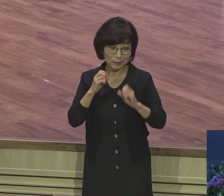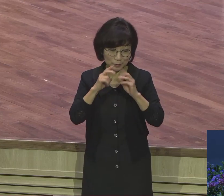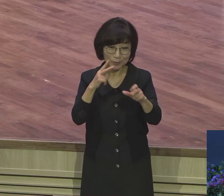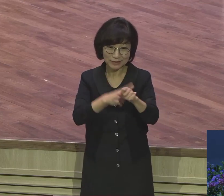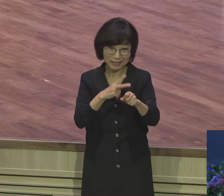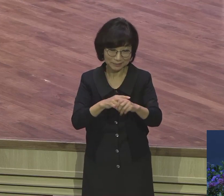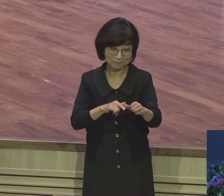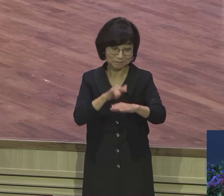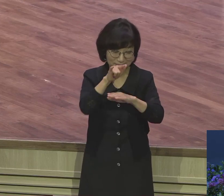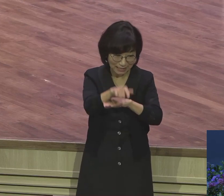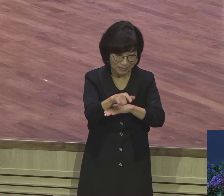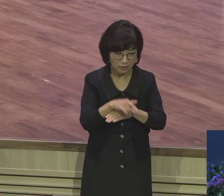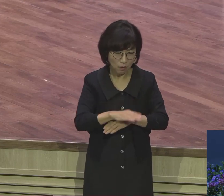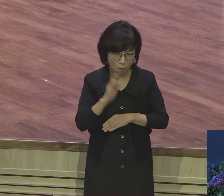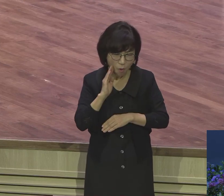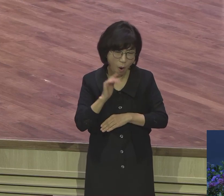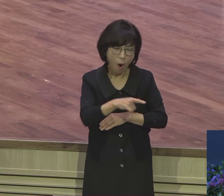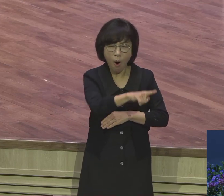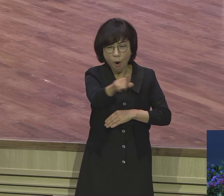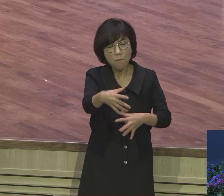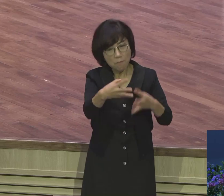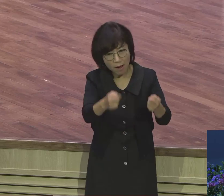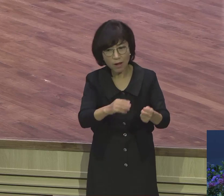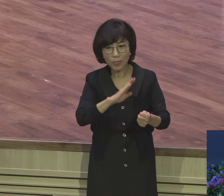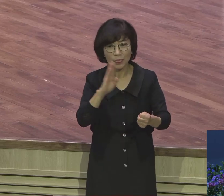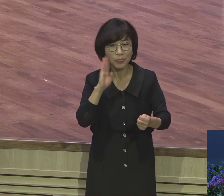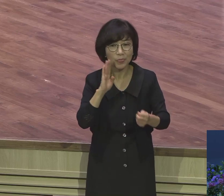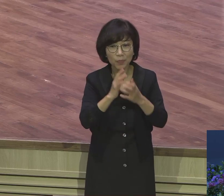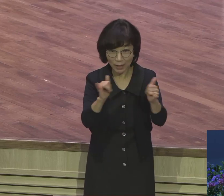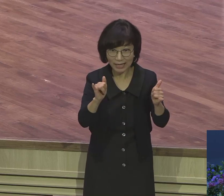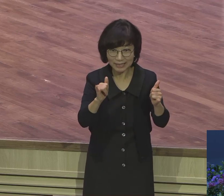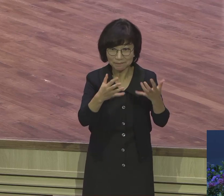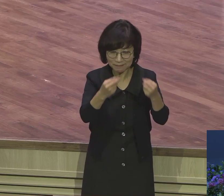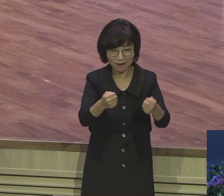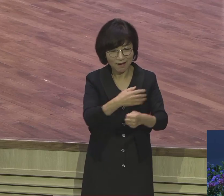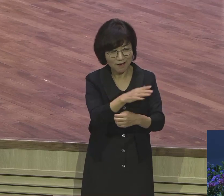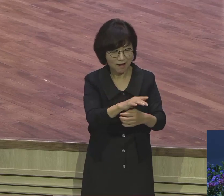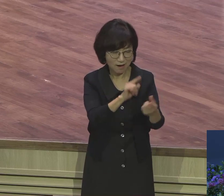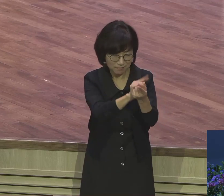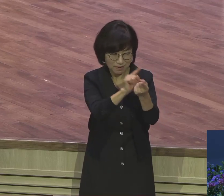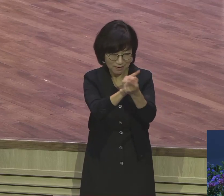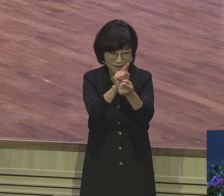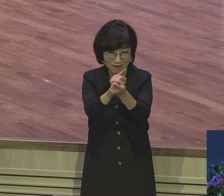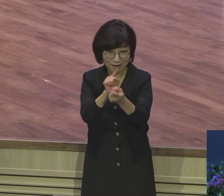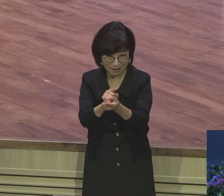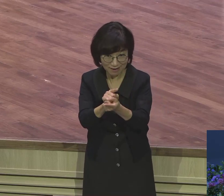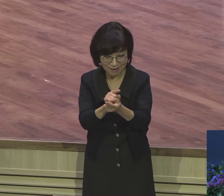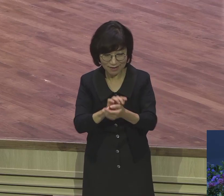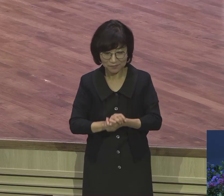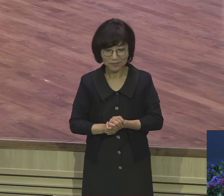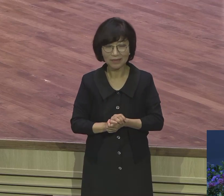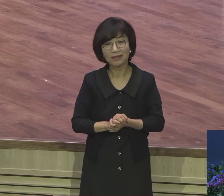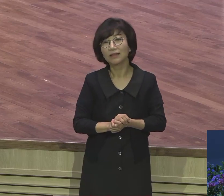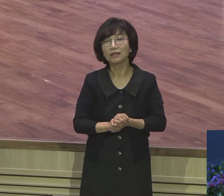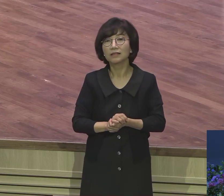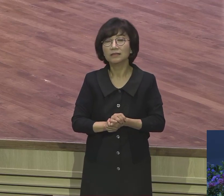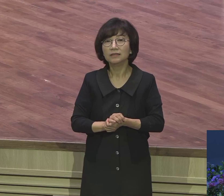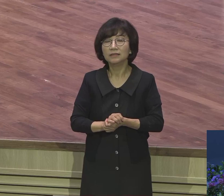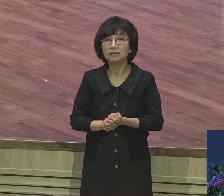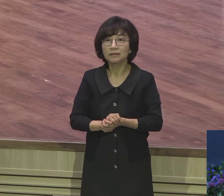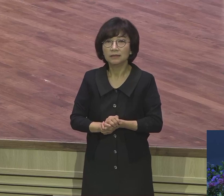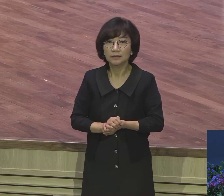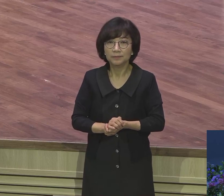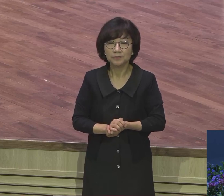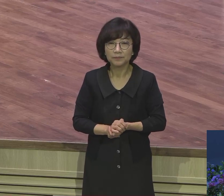섬이 어마어마한 몇병은 사백만인가 사는 섬이에요. 그러니까 유명한 관광도시이기도 하죠. 거기에서 이제